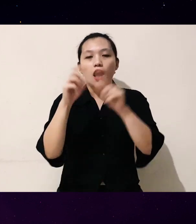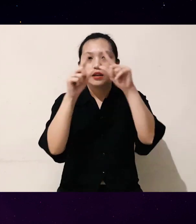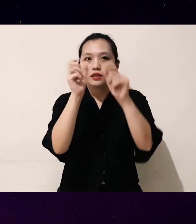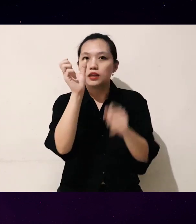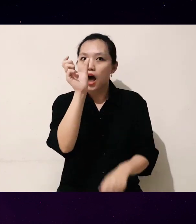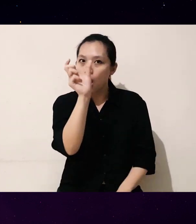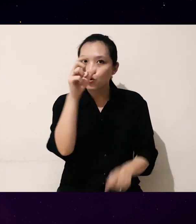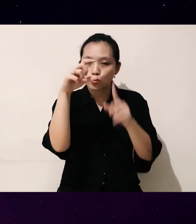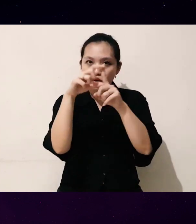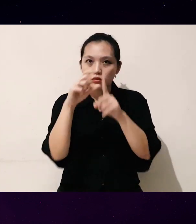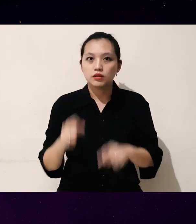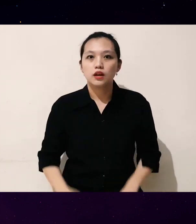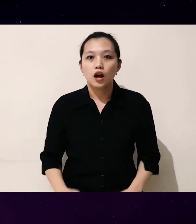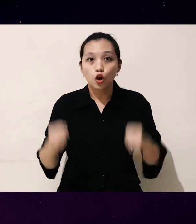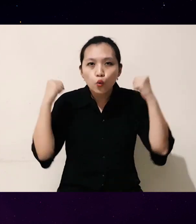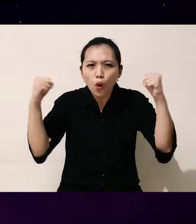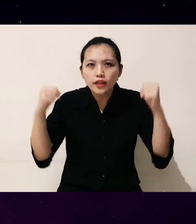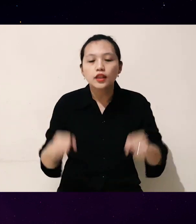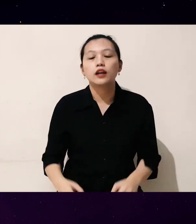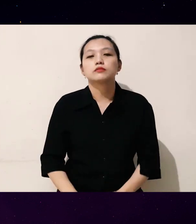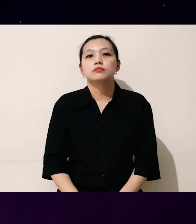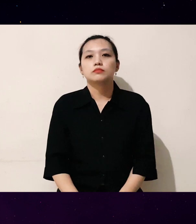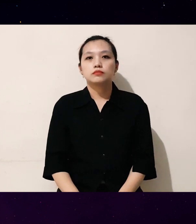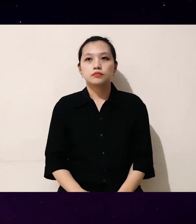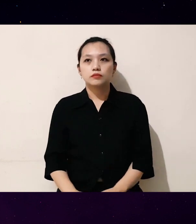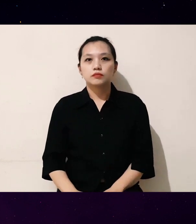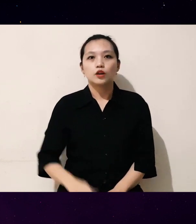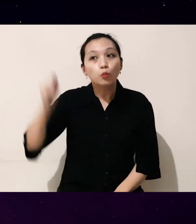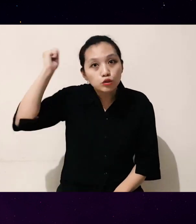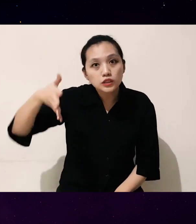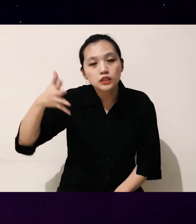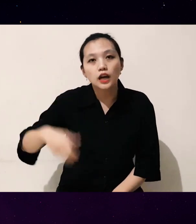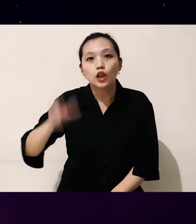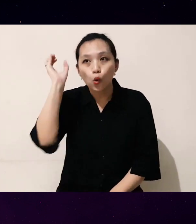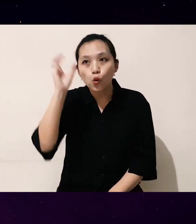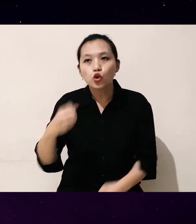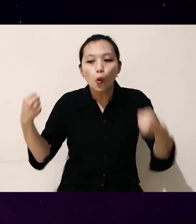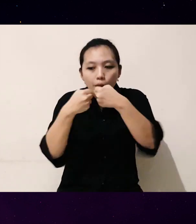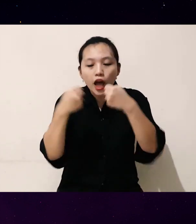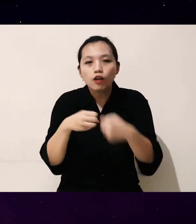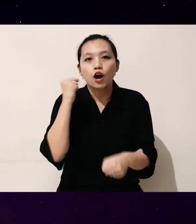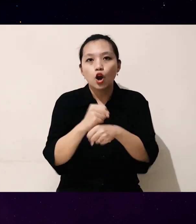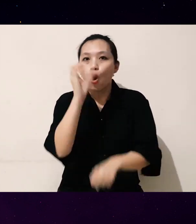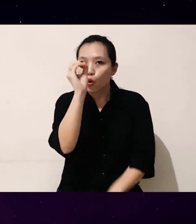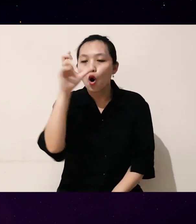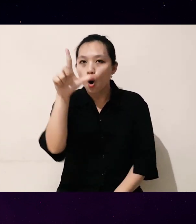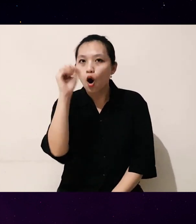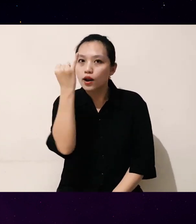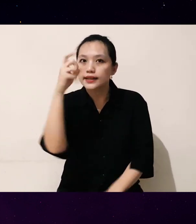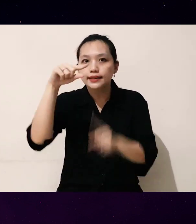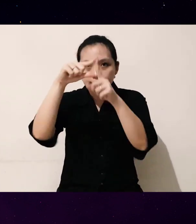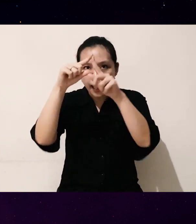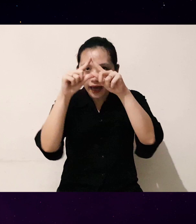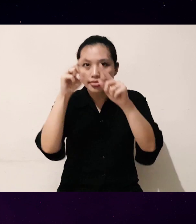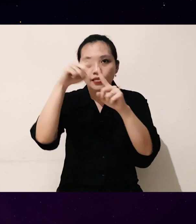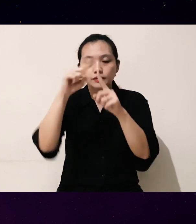Tuhan berikan dalam bentuk yang begitu menakutkan yang bernama Goliat. Dan setiap daripada kita, ini